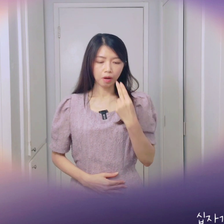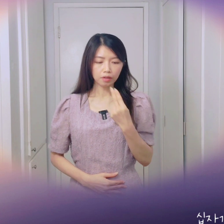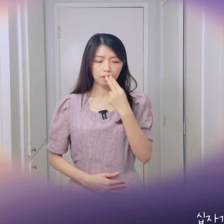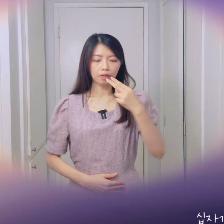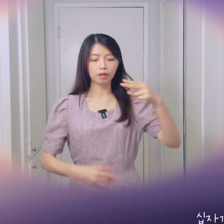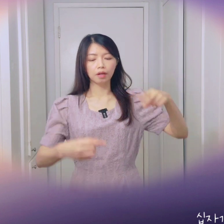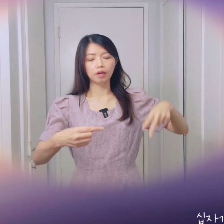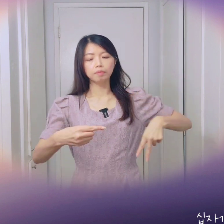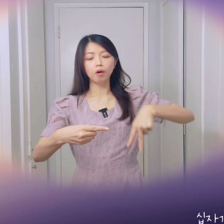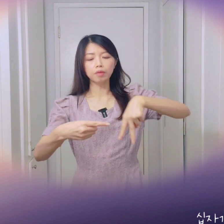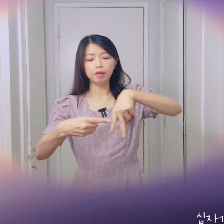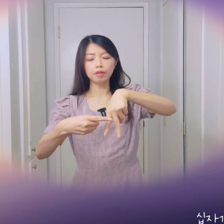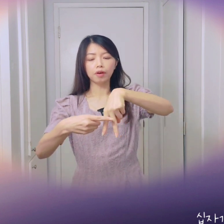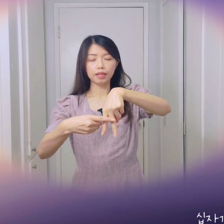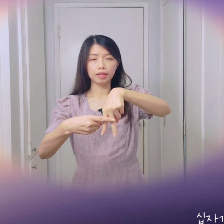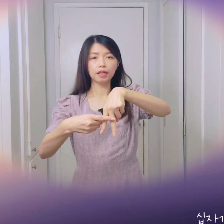생명을